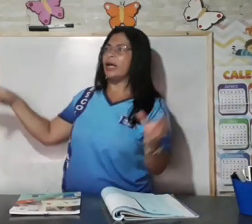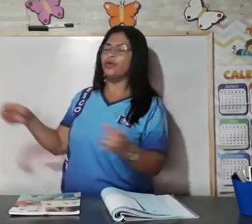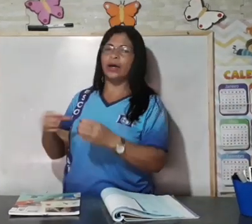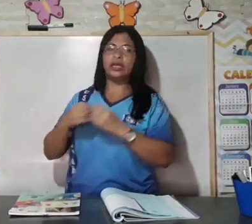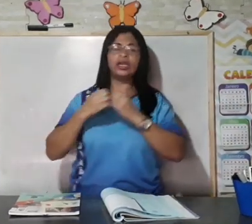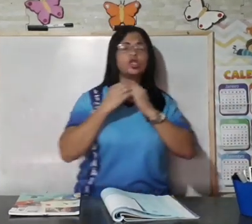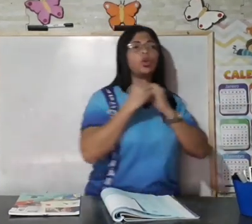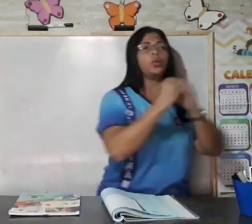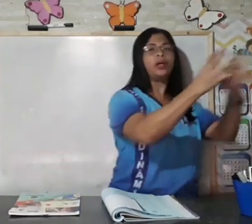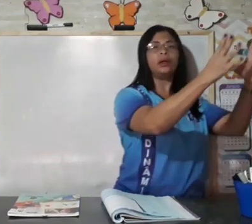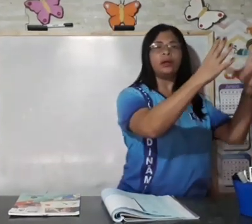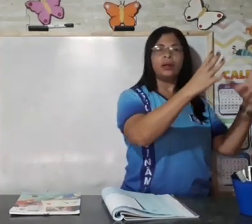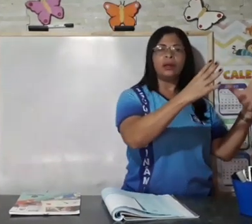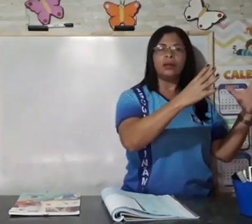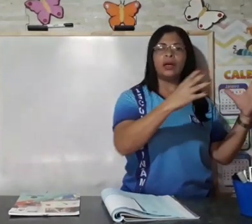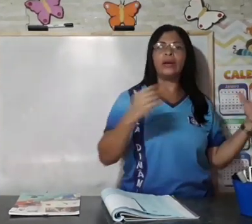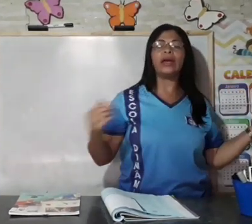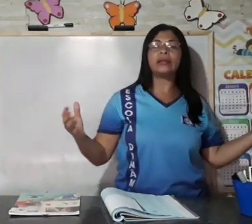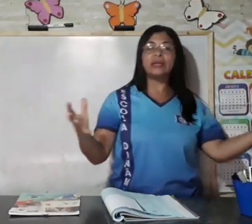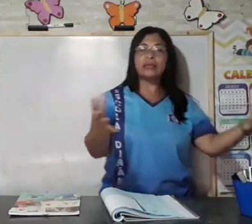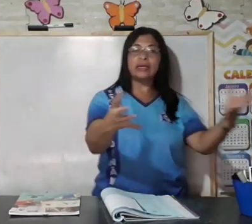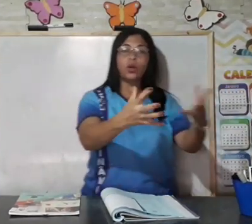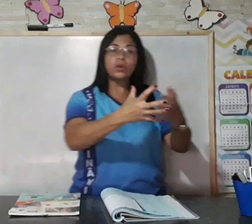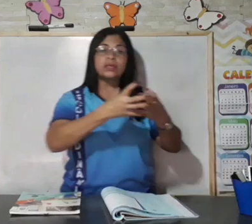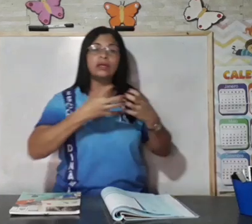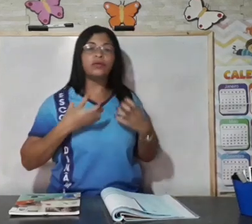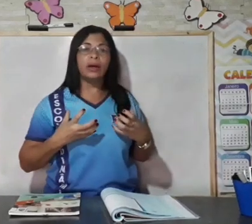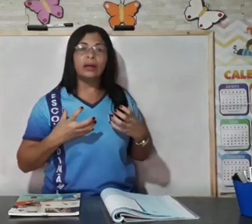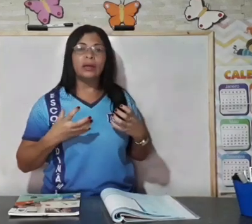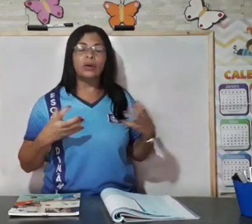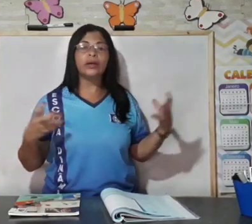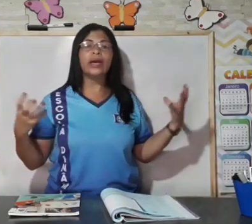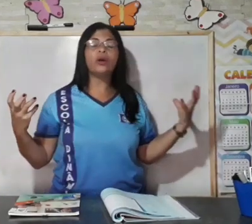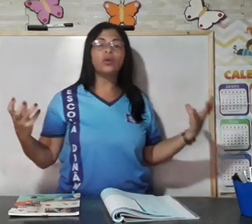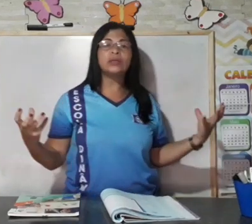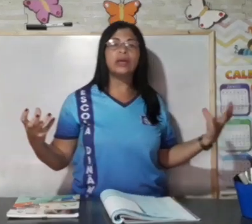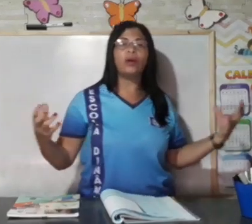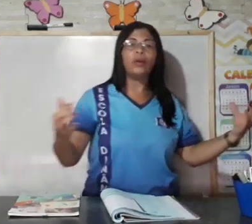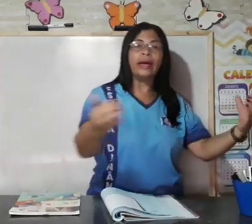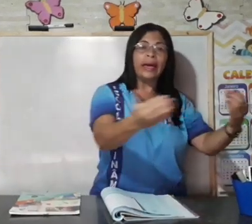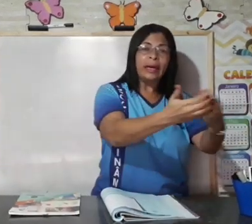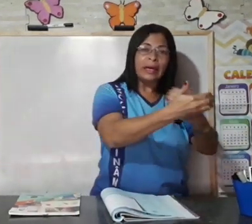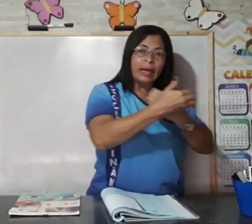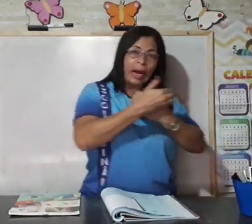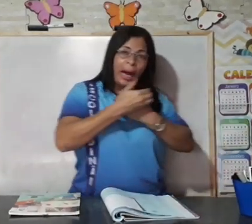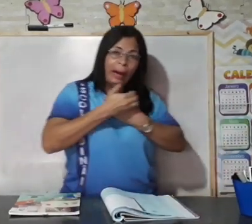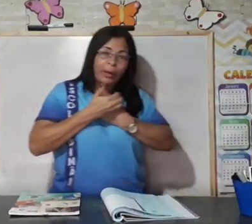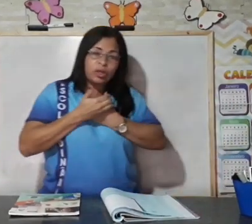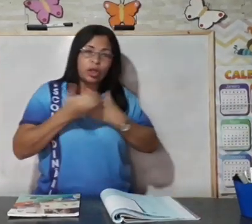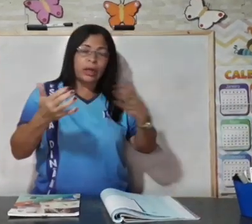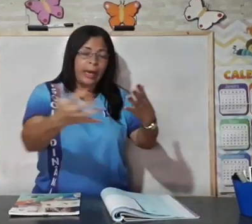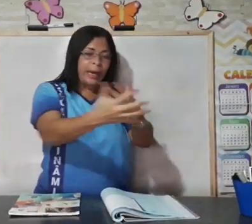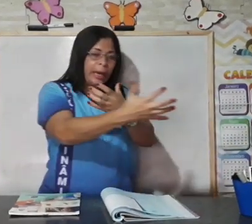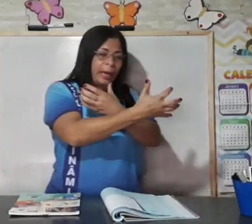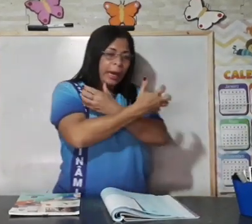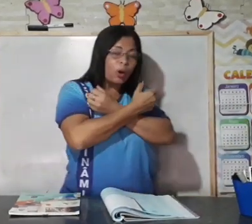vai excluir. Não, ela tem que ser inclusiva. O que é inclusão? É abranger, é